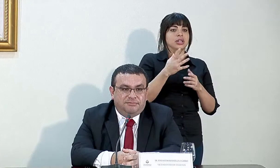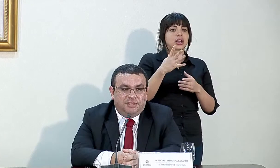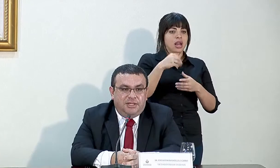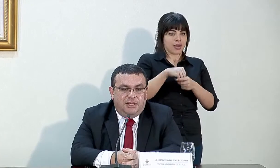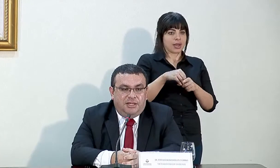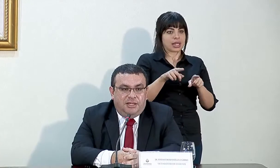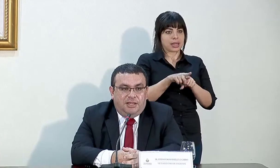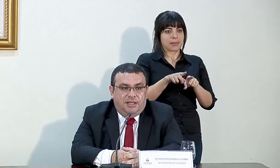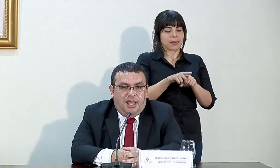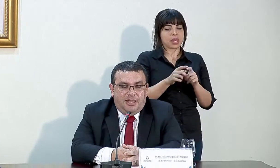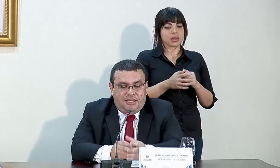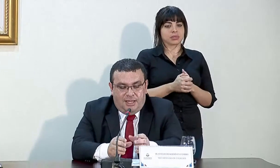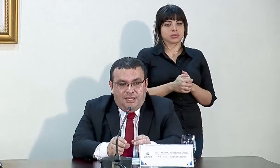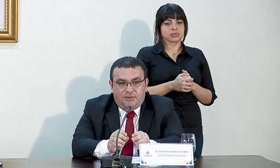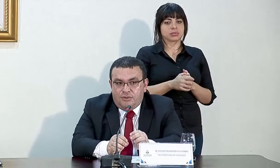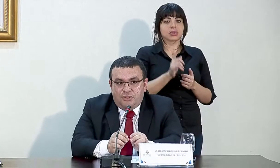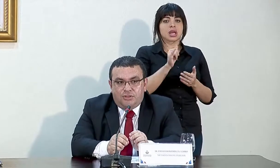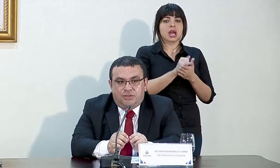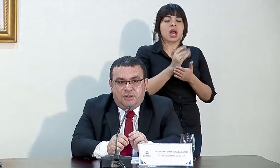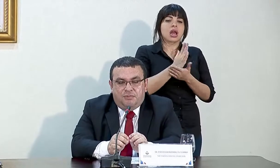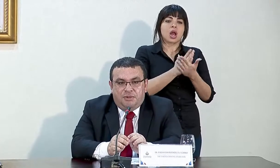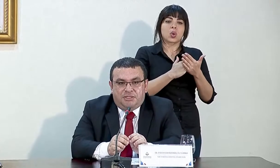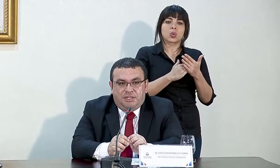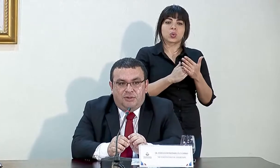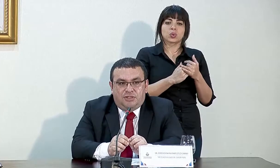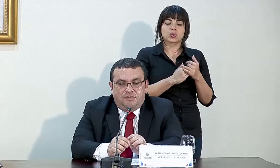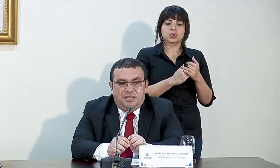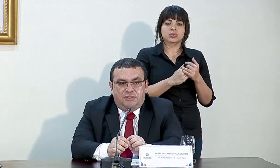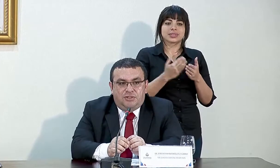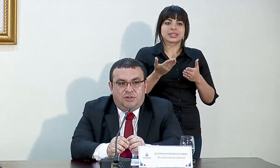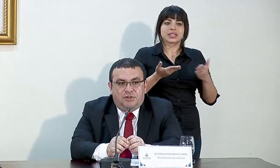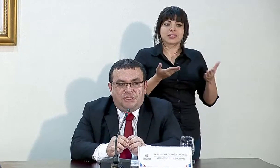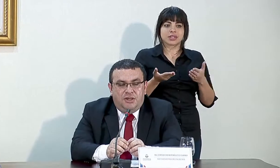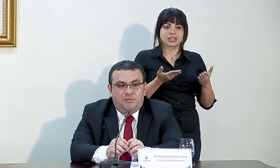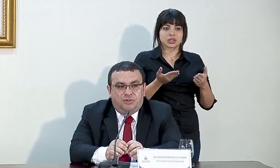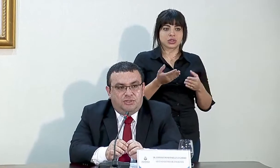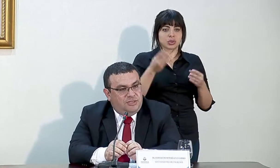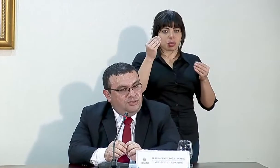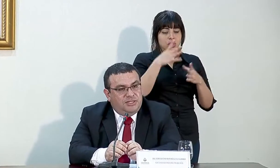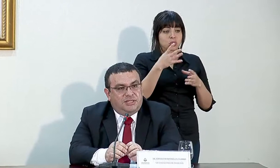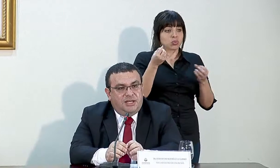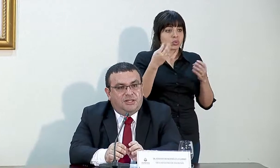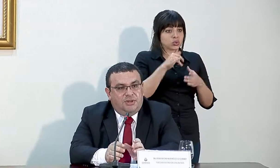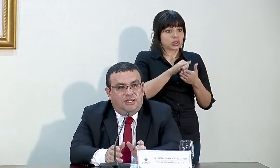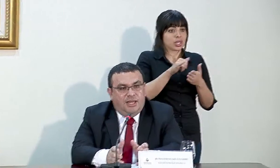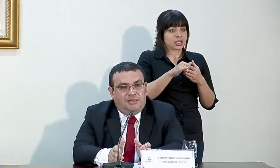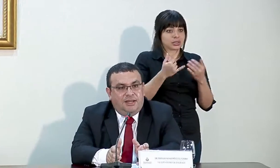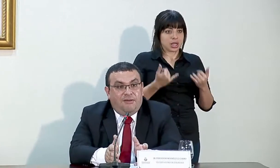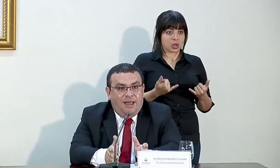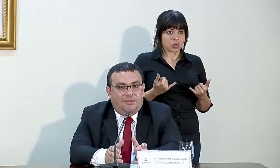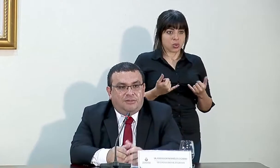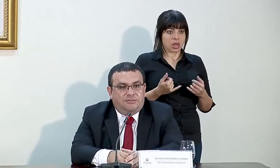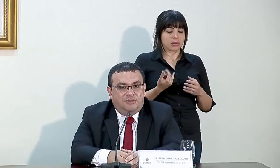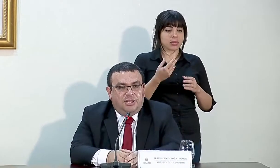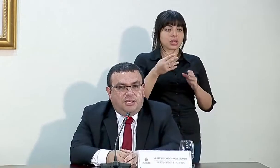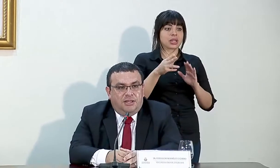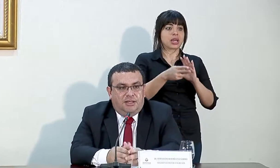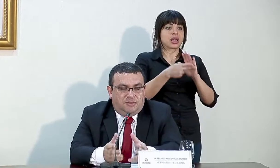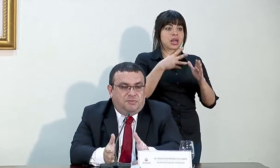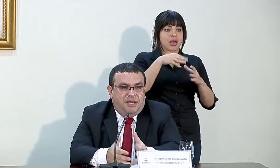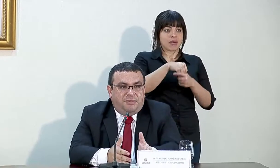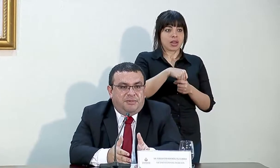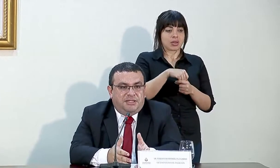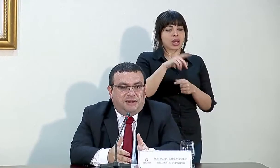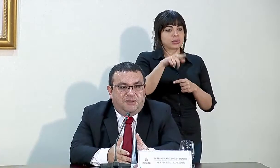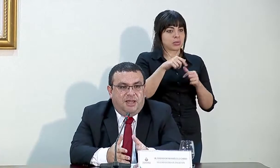también. Hay algunos los servicios, como les digo, muchos de estos que están en actualidad grabados,